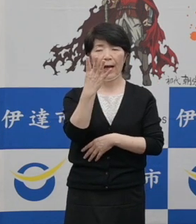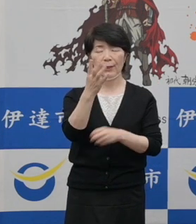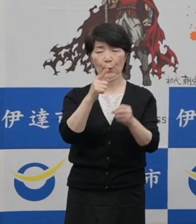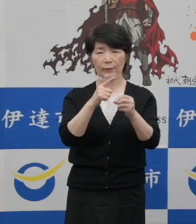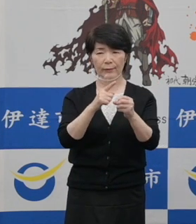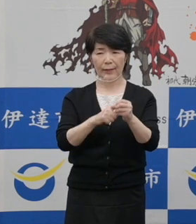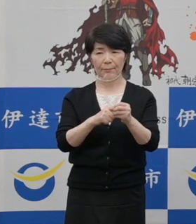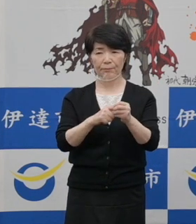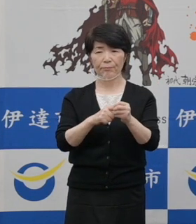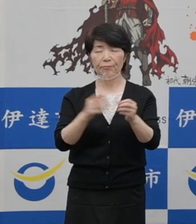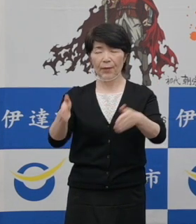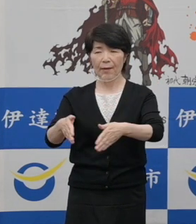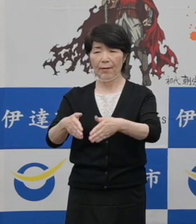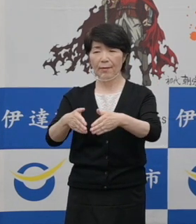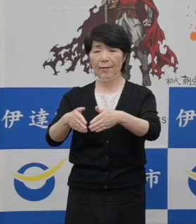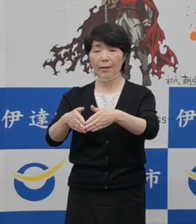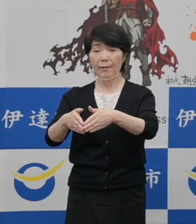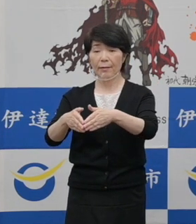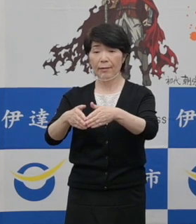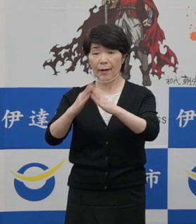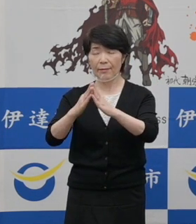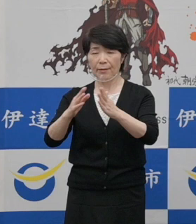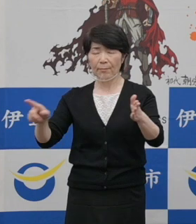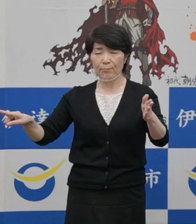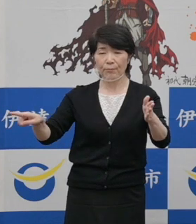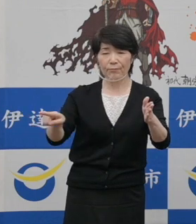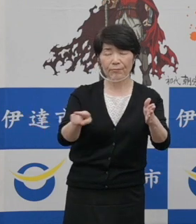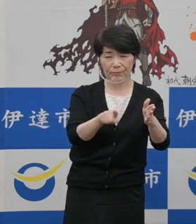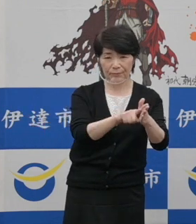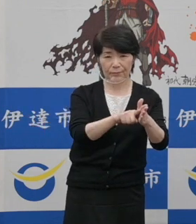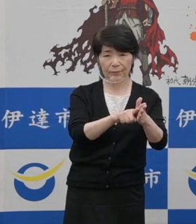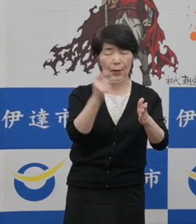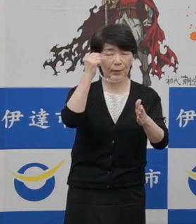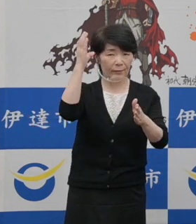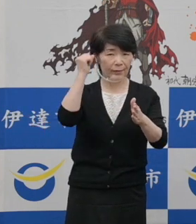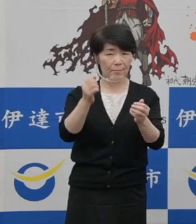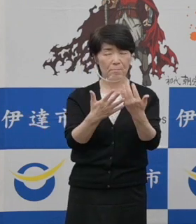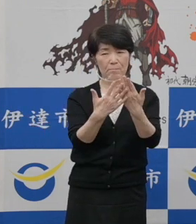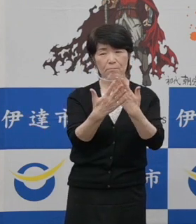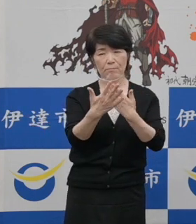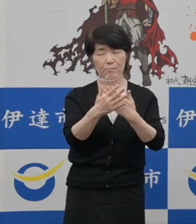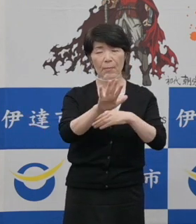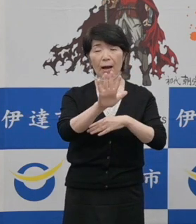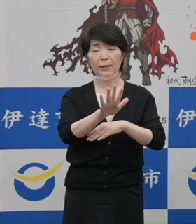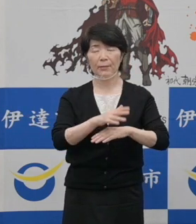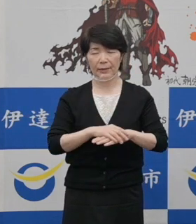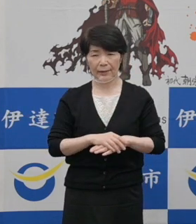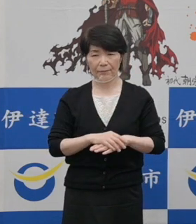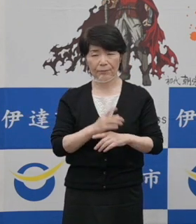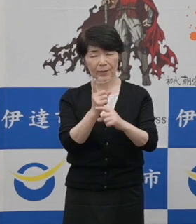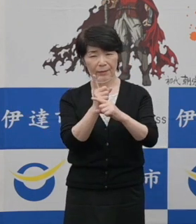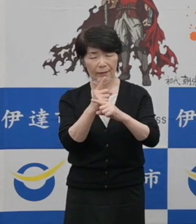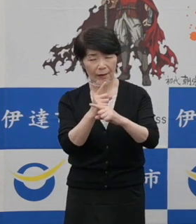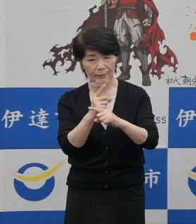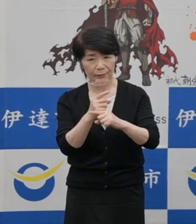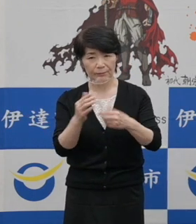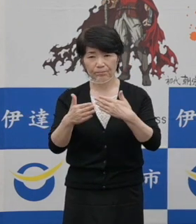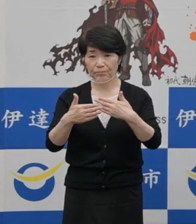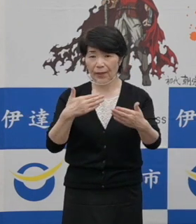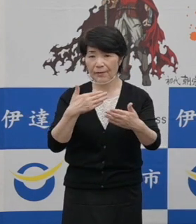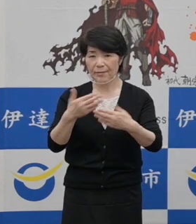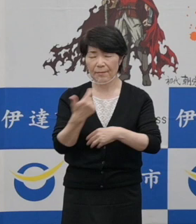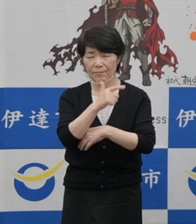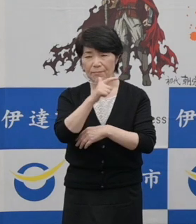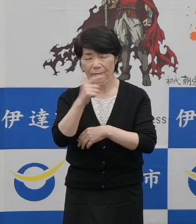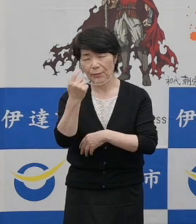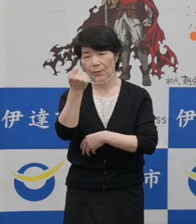周年を迎えます。自然体験、それから科学体験により遊び学ぶ